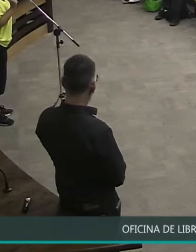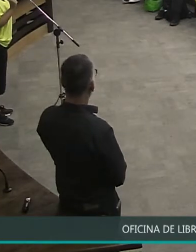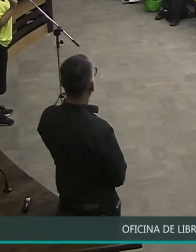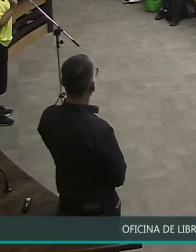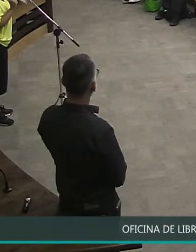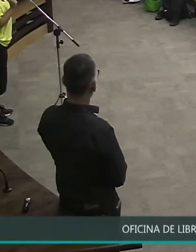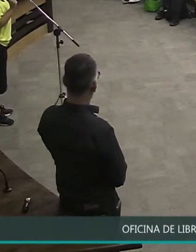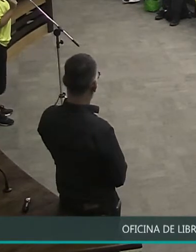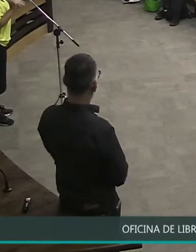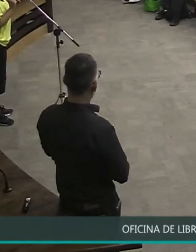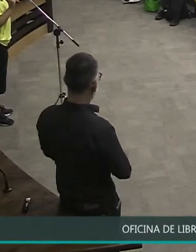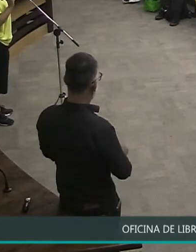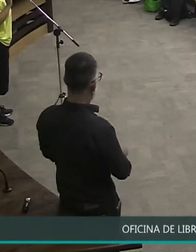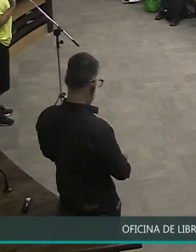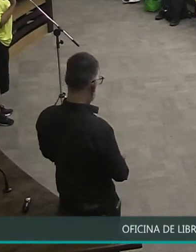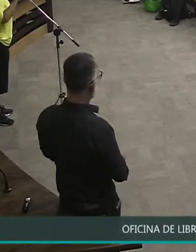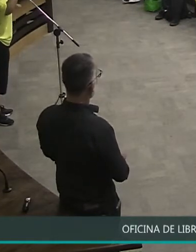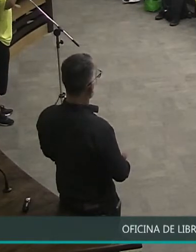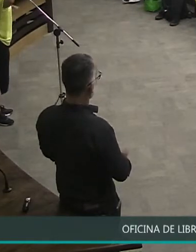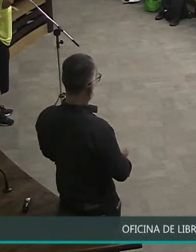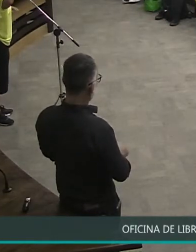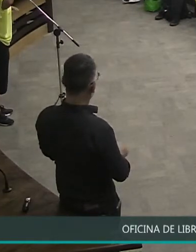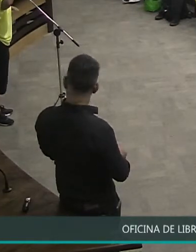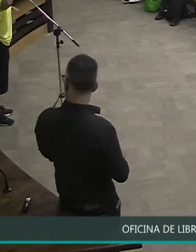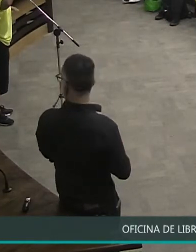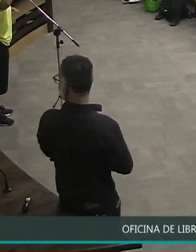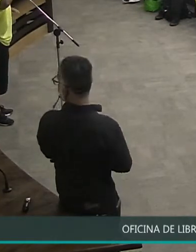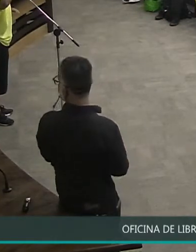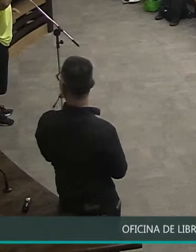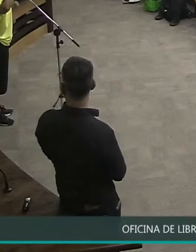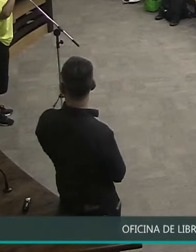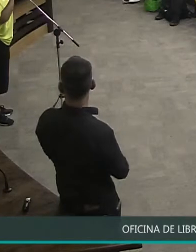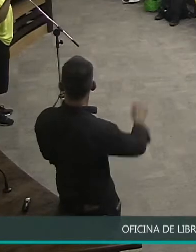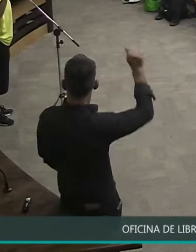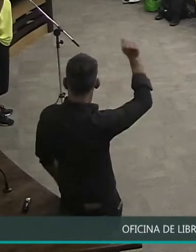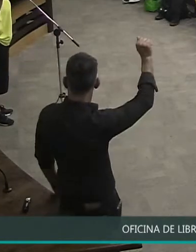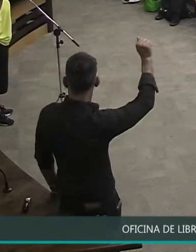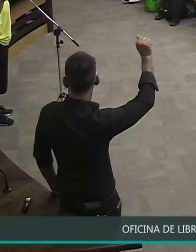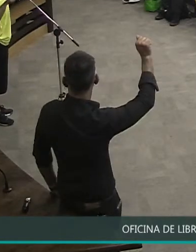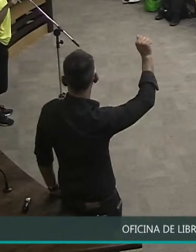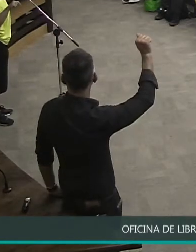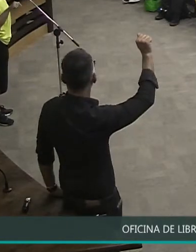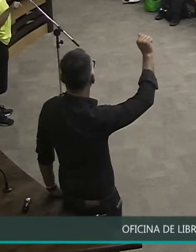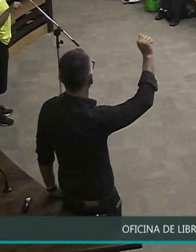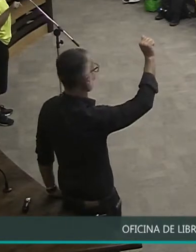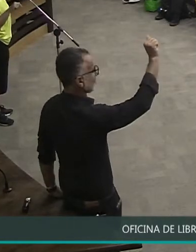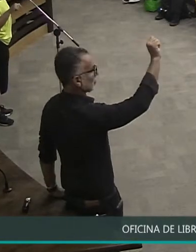nesse nível ainda. Mas, enfim, A. Você como faz daí, Rô? A.